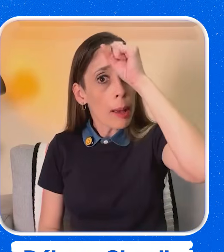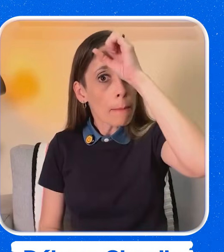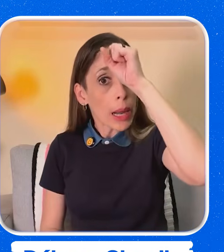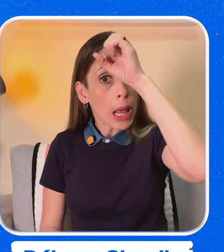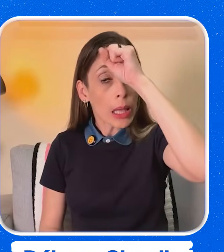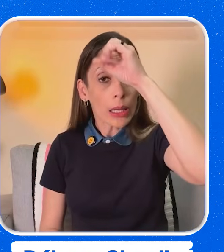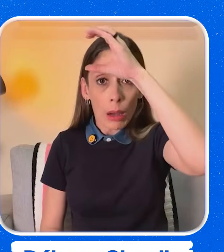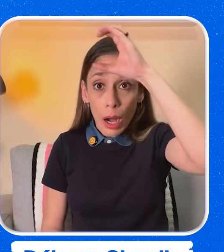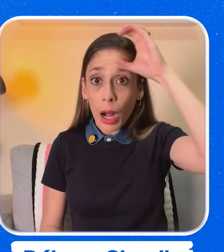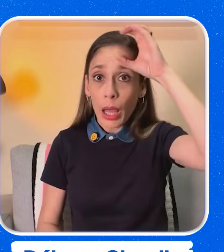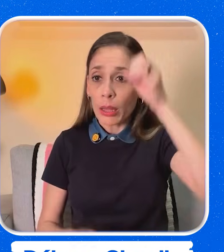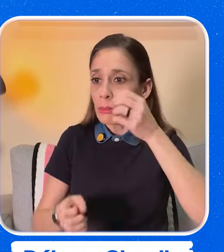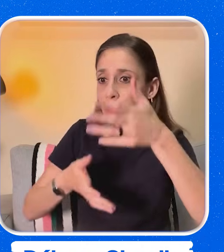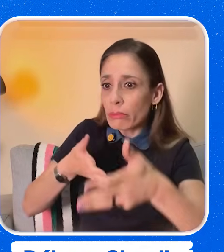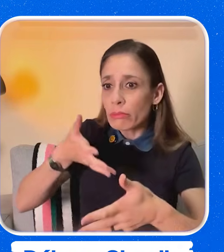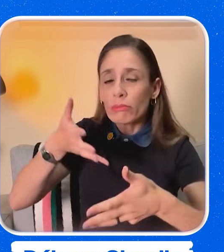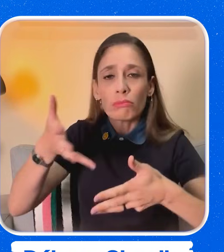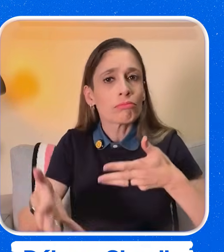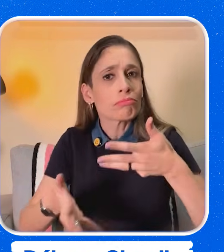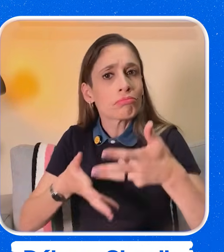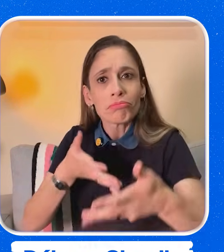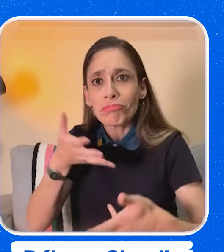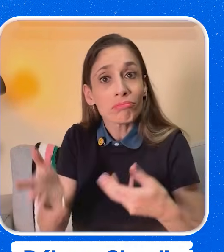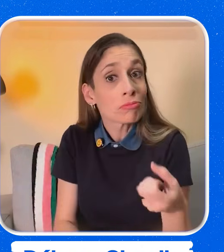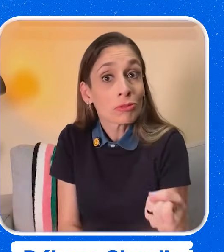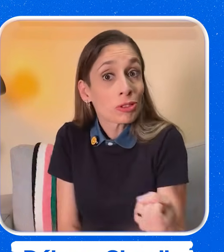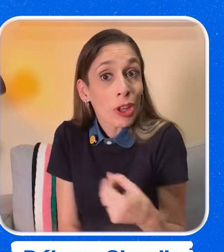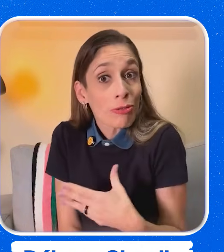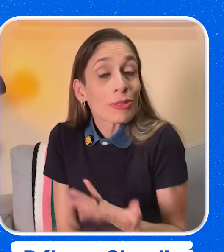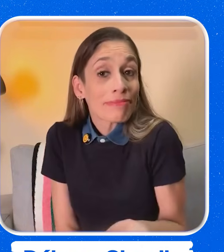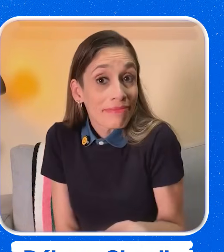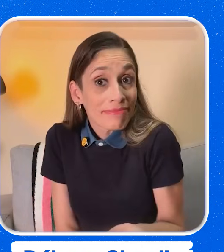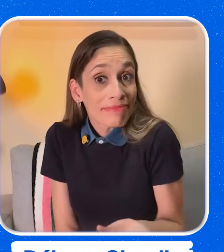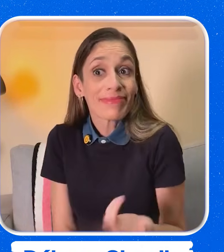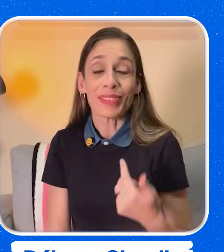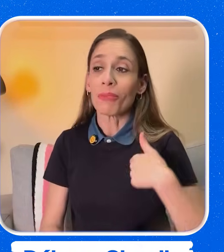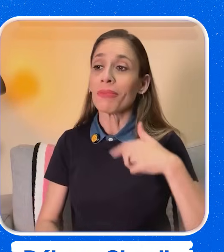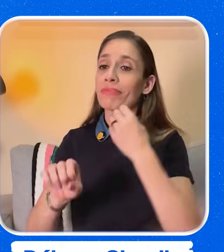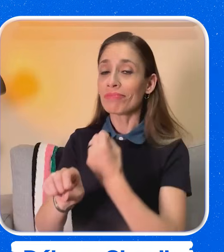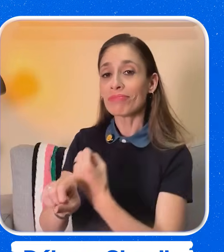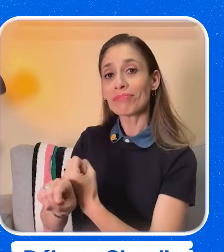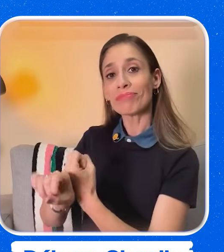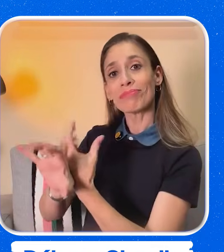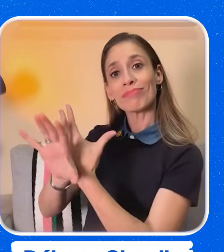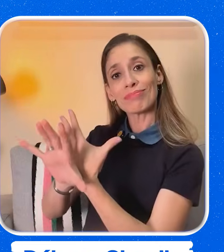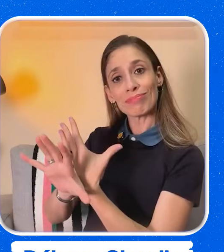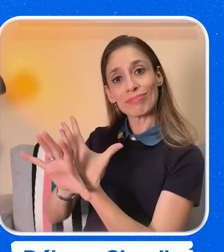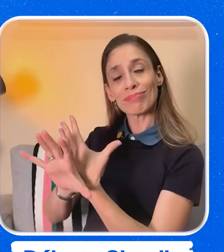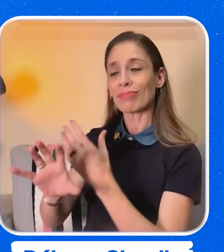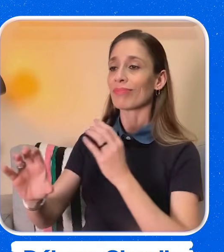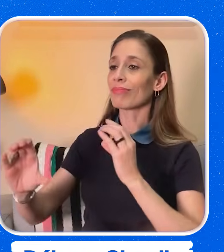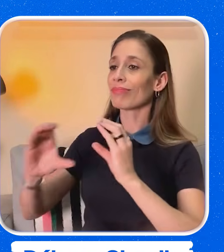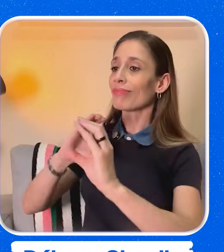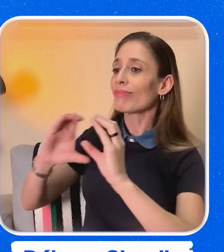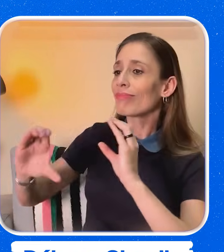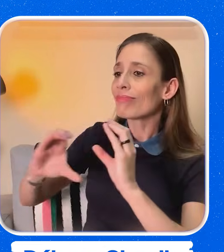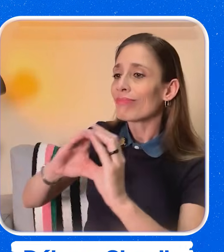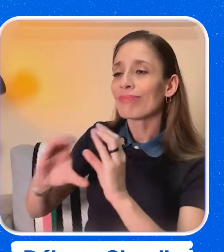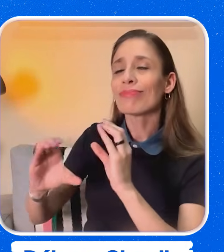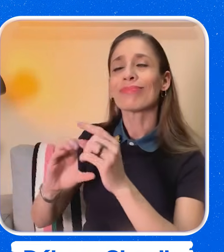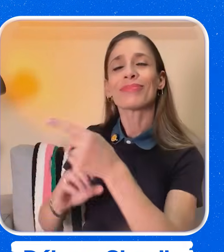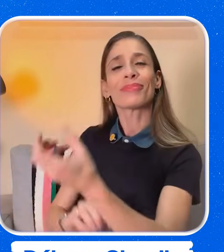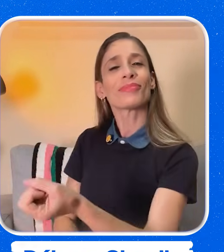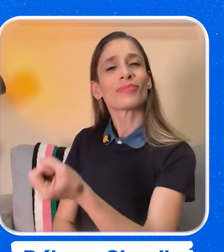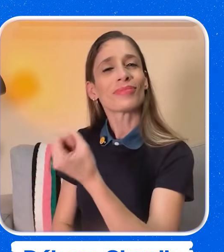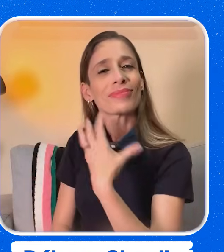me desenvolveu muito, né? Então, faço essa videochamada, a gente conversa, essa pessoa me conta a